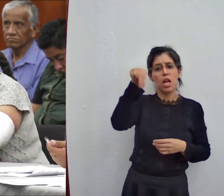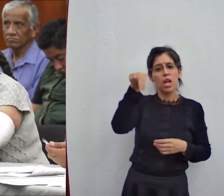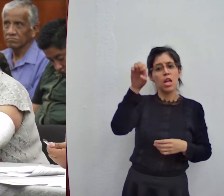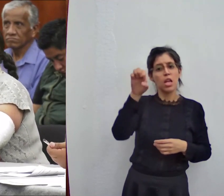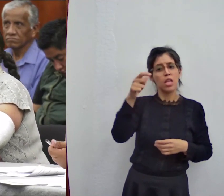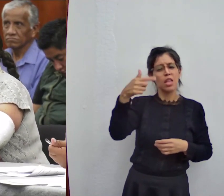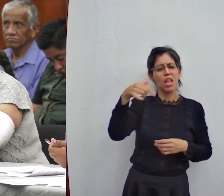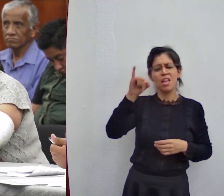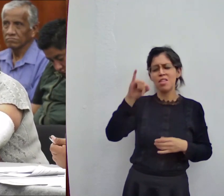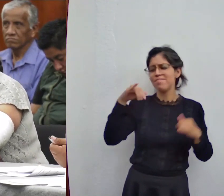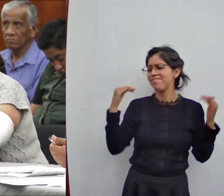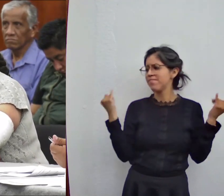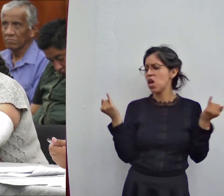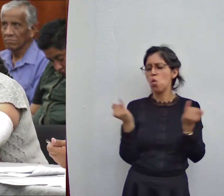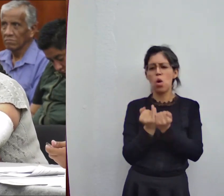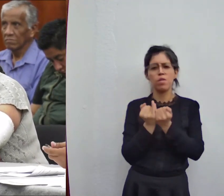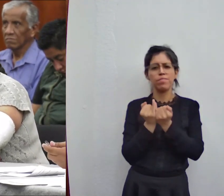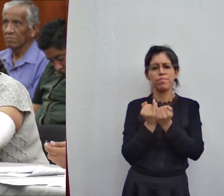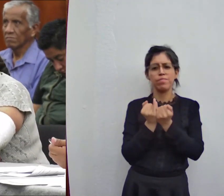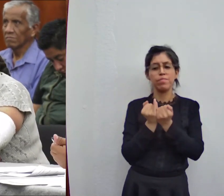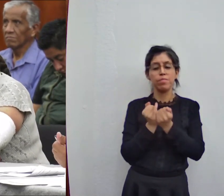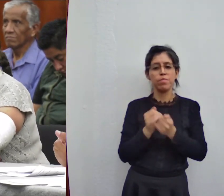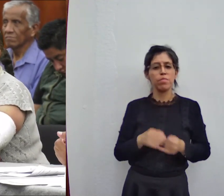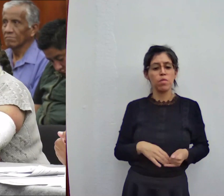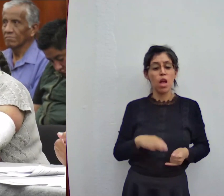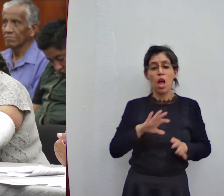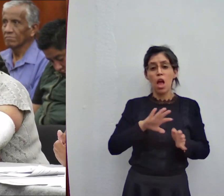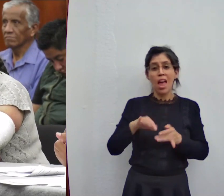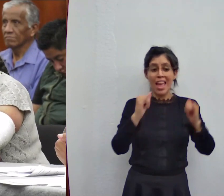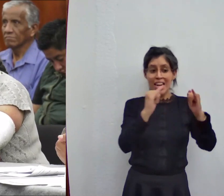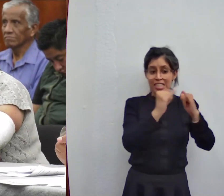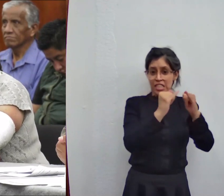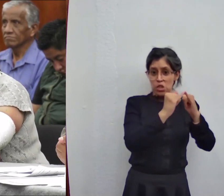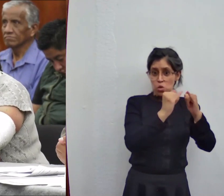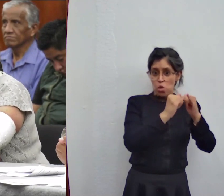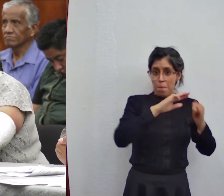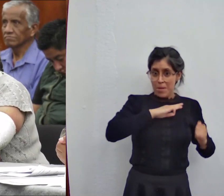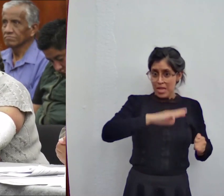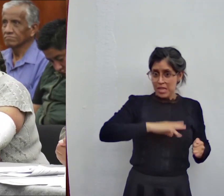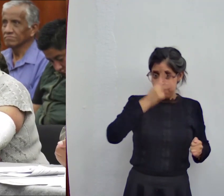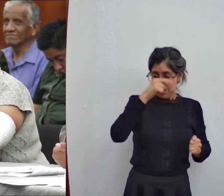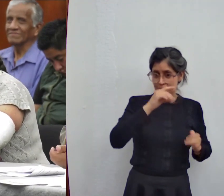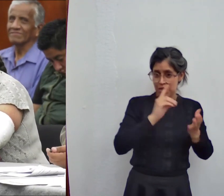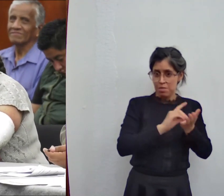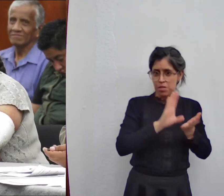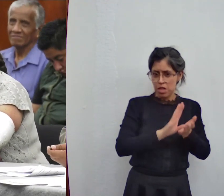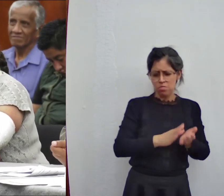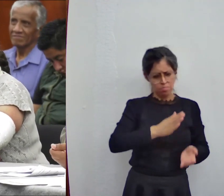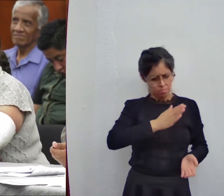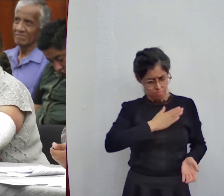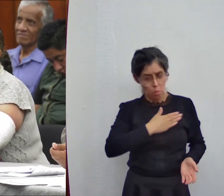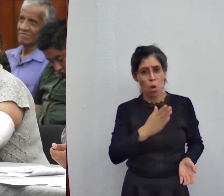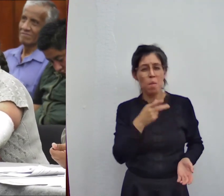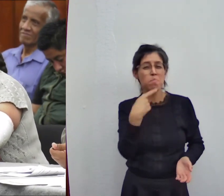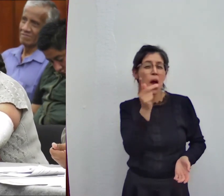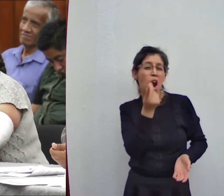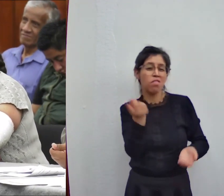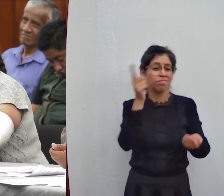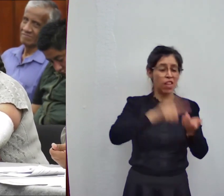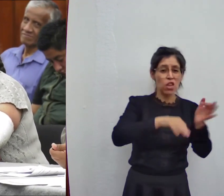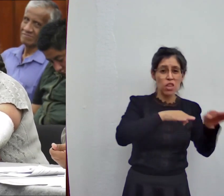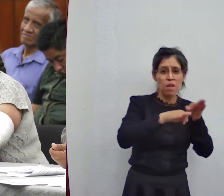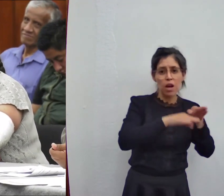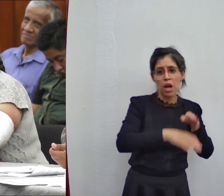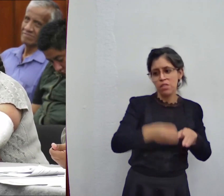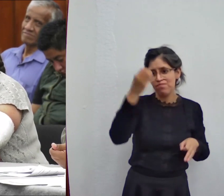igual, el instituto es muy bueno, pero la gente que está ahí es muy floja. Les digo yo por qué. Mi hijo